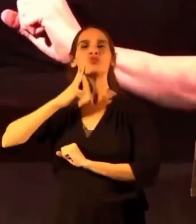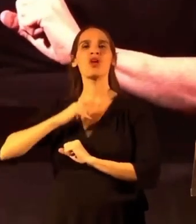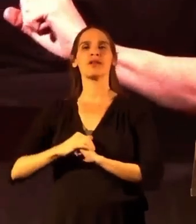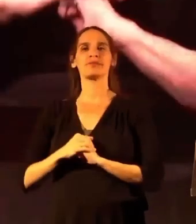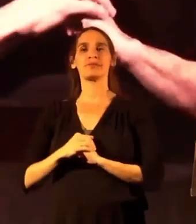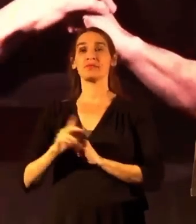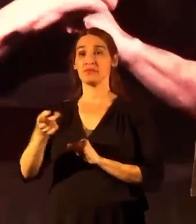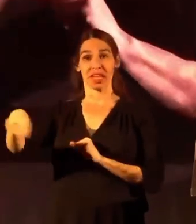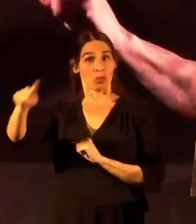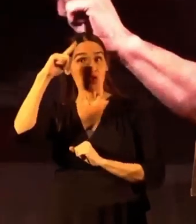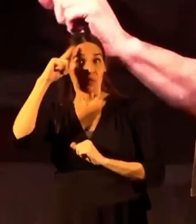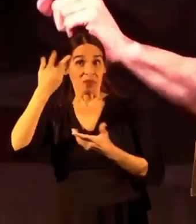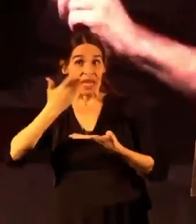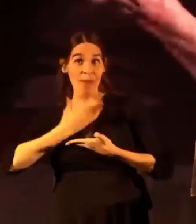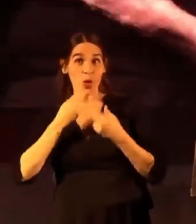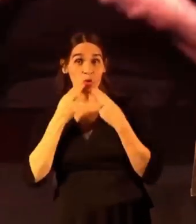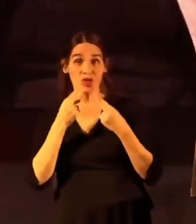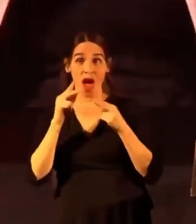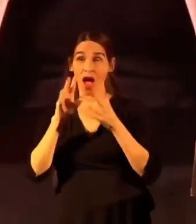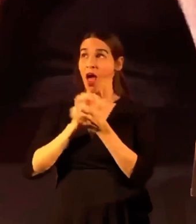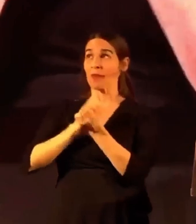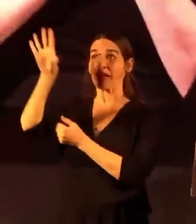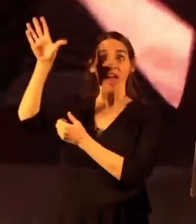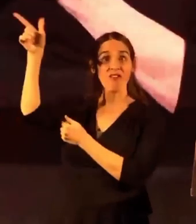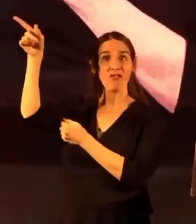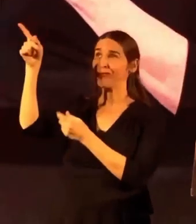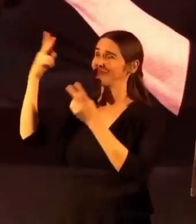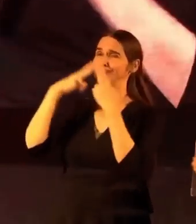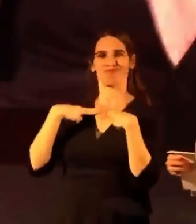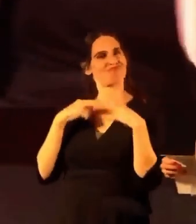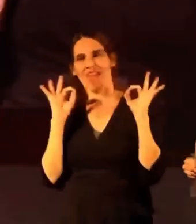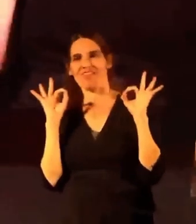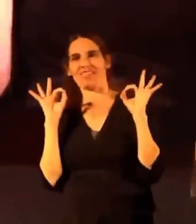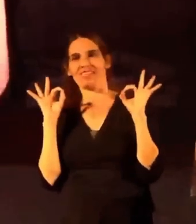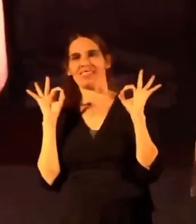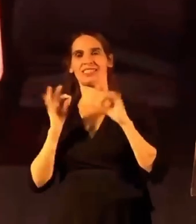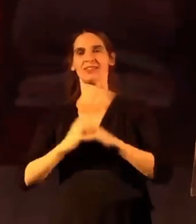אתם חושבים שקיבלנו תשובה למכתב? לא קיבלנו.